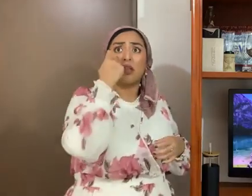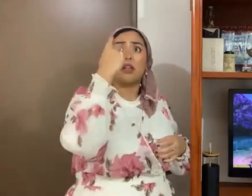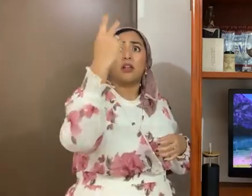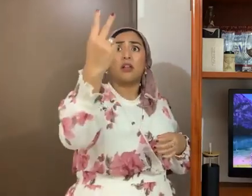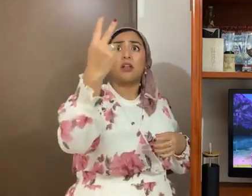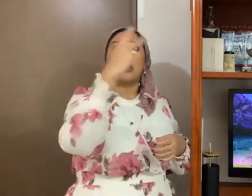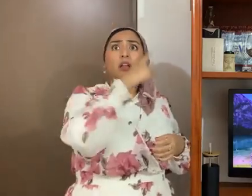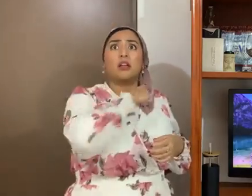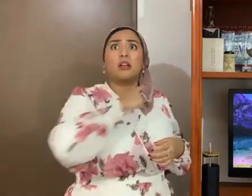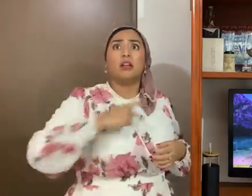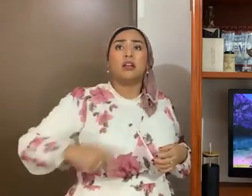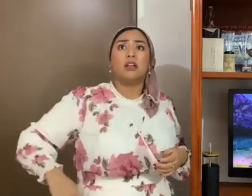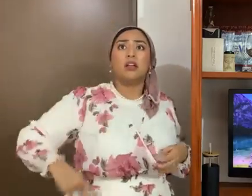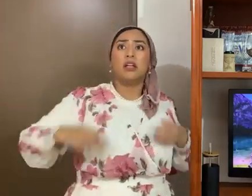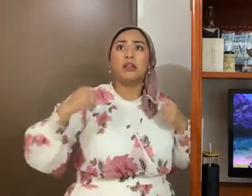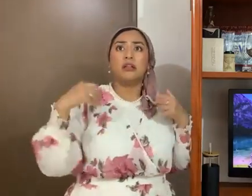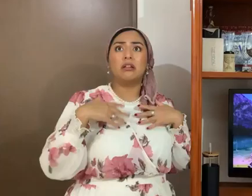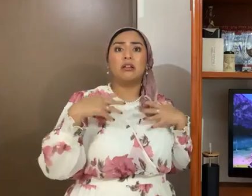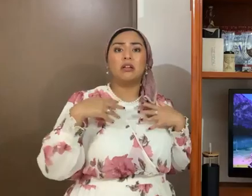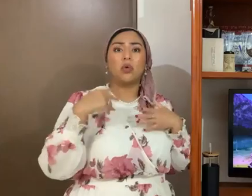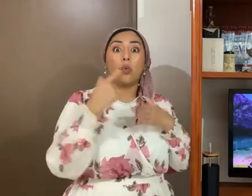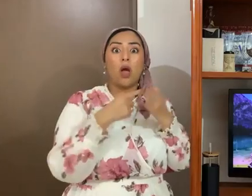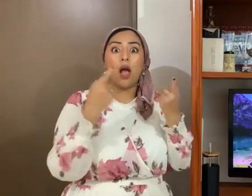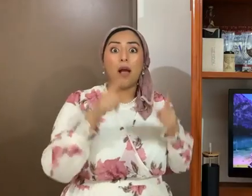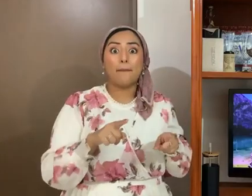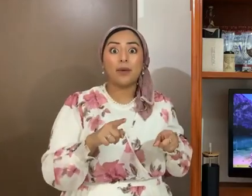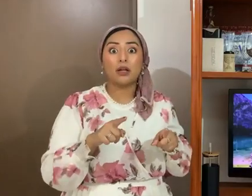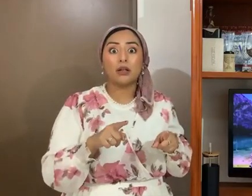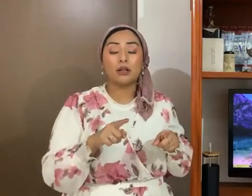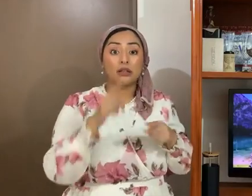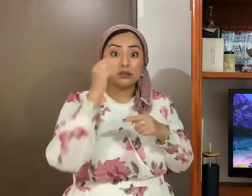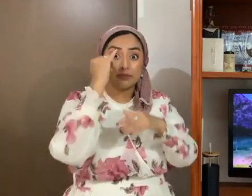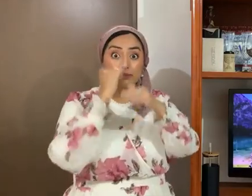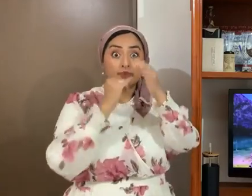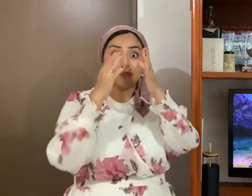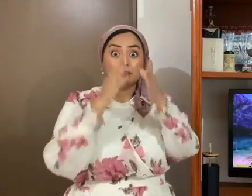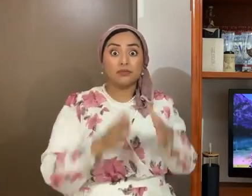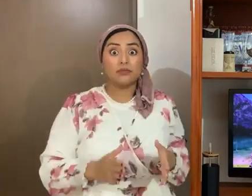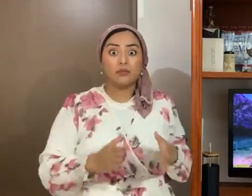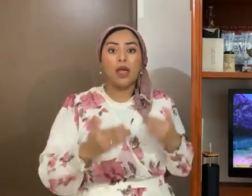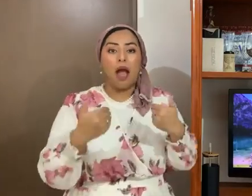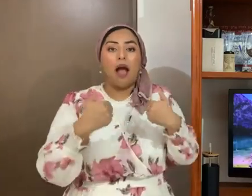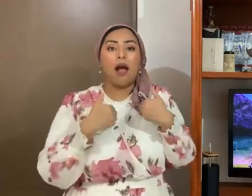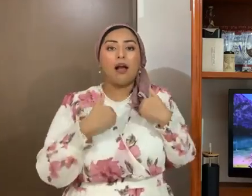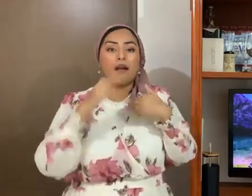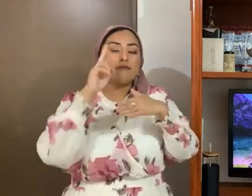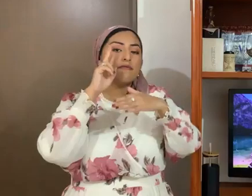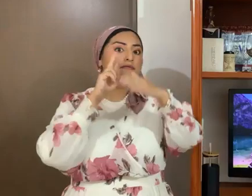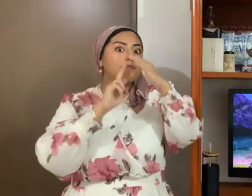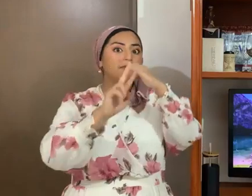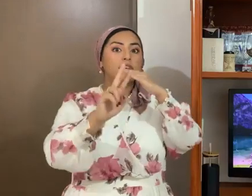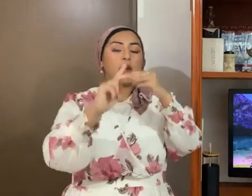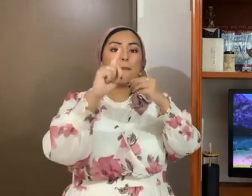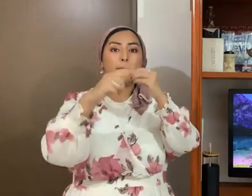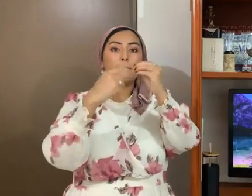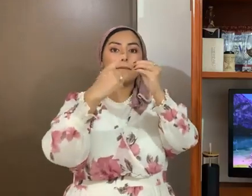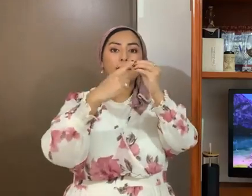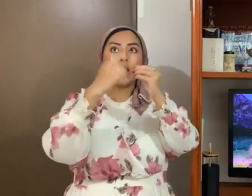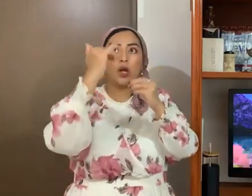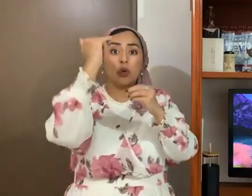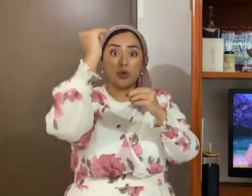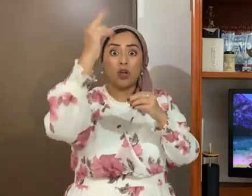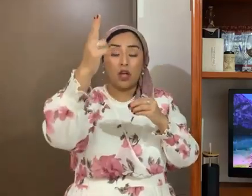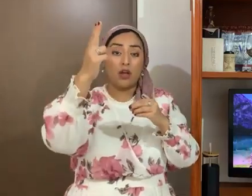rey Yahweh Sebaot. ¿Qué pasó? El profeta Isaías estaba teniendo una visión acerca de Yahweh, una